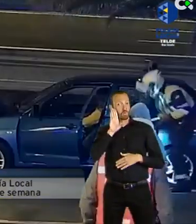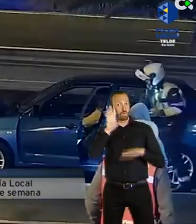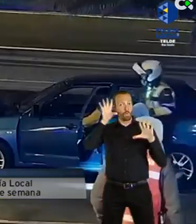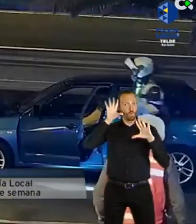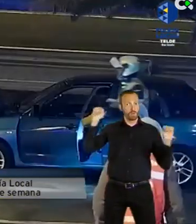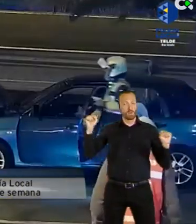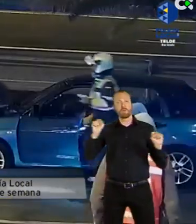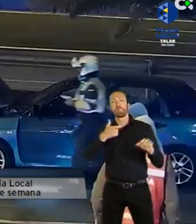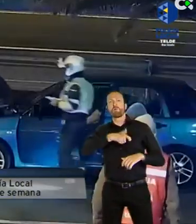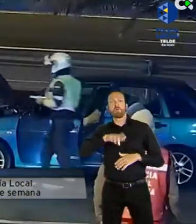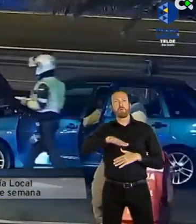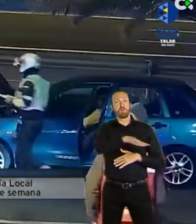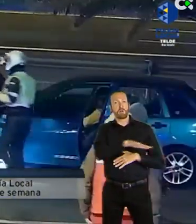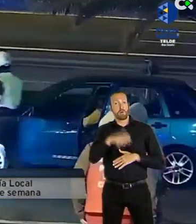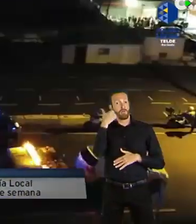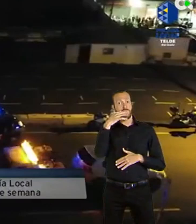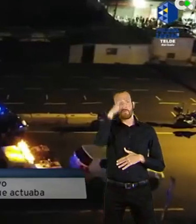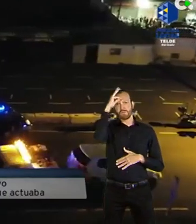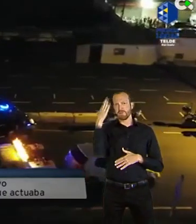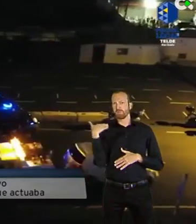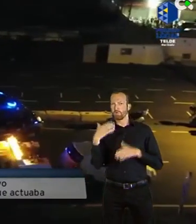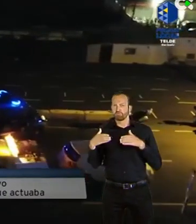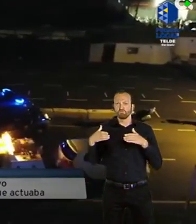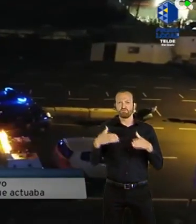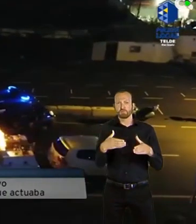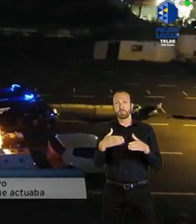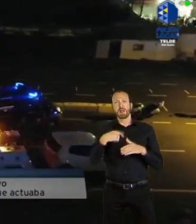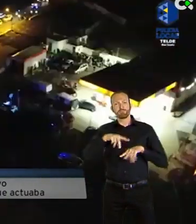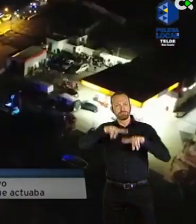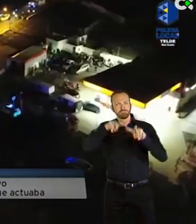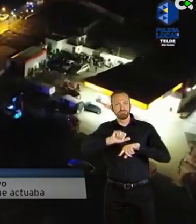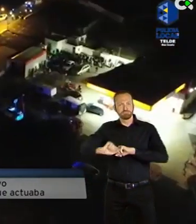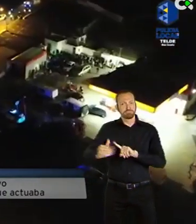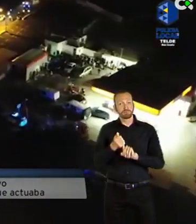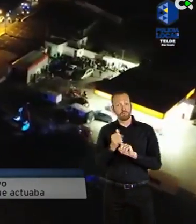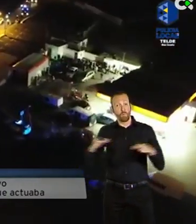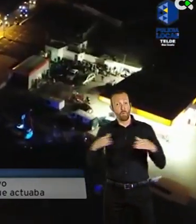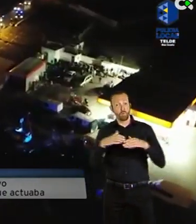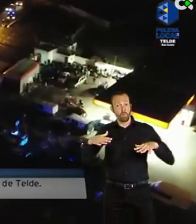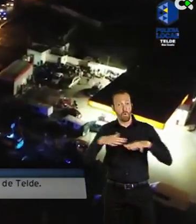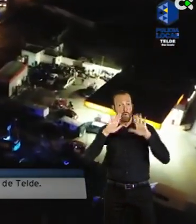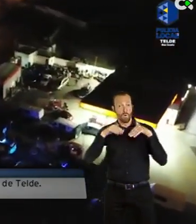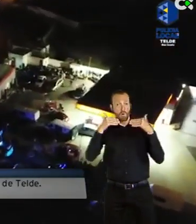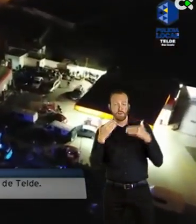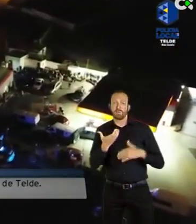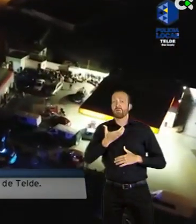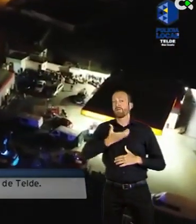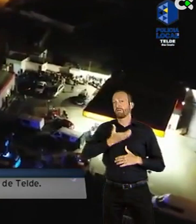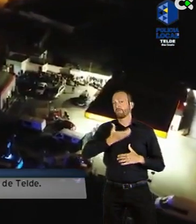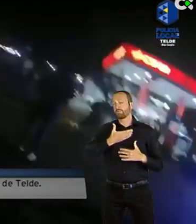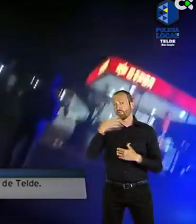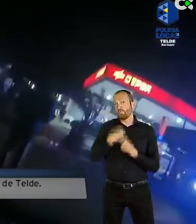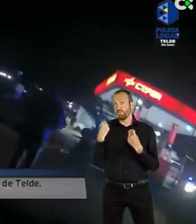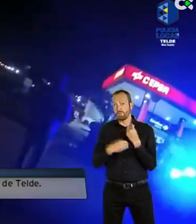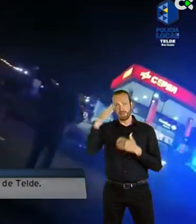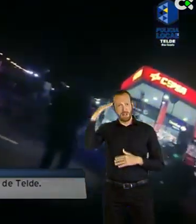y la Policía Local desplegaron el pasado fin de semana un amplio dispositivo para desmantelar una red que actuaba en el municipio Gran Canario